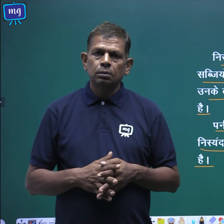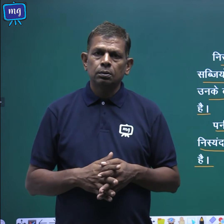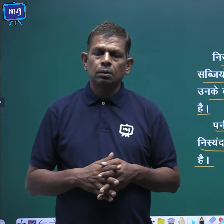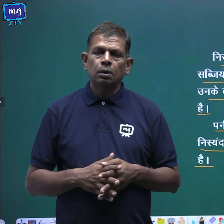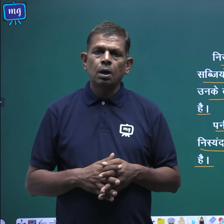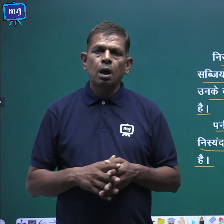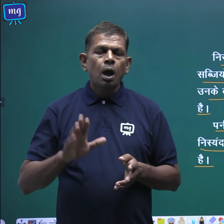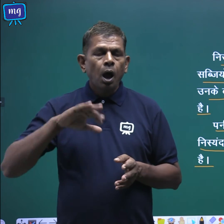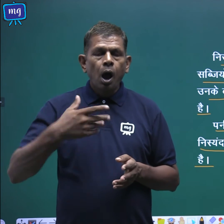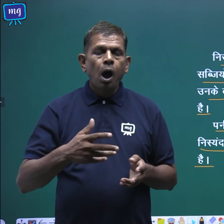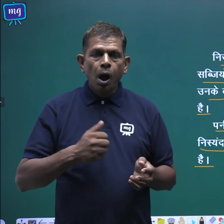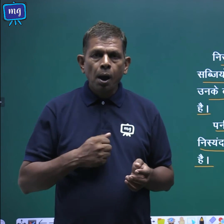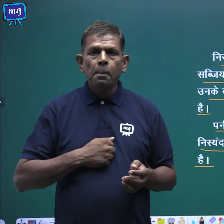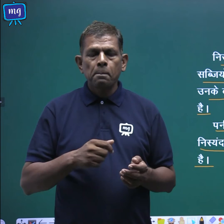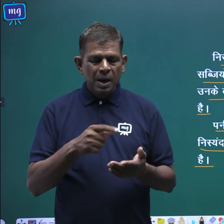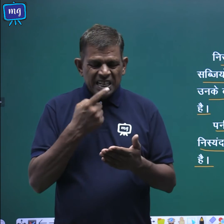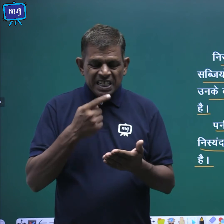जब हम पनीर बनाते हैं